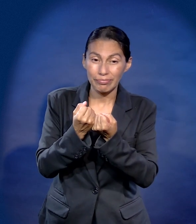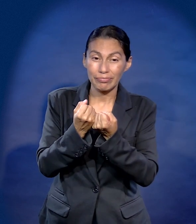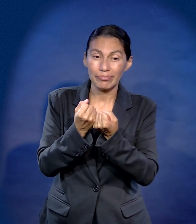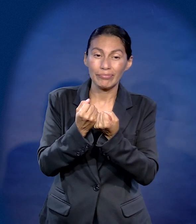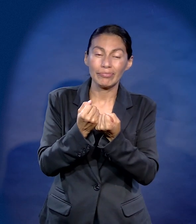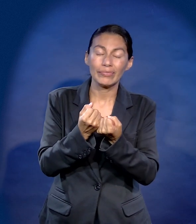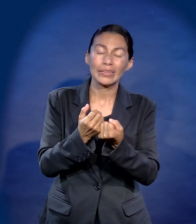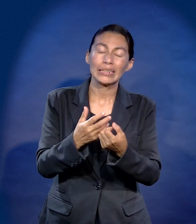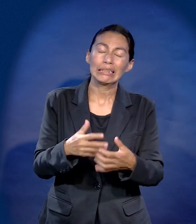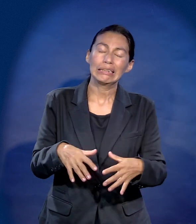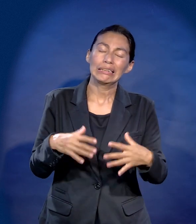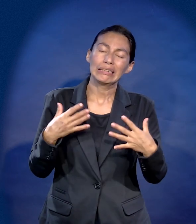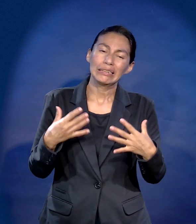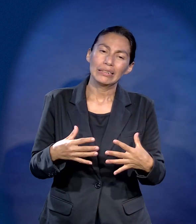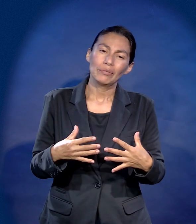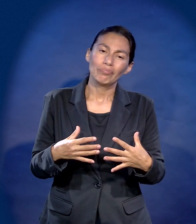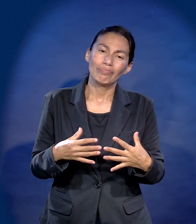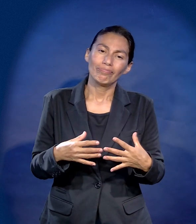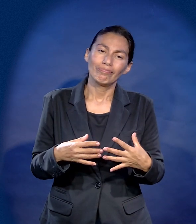Es decir,